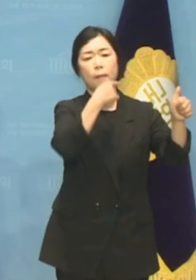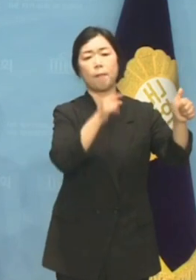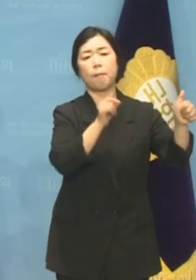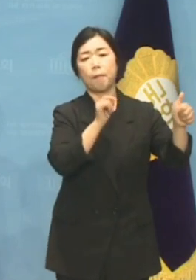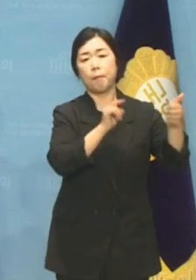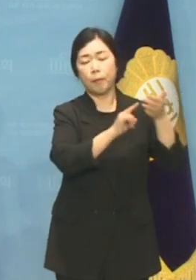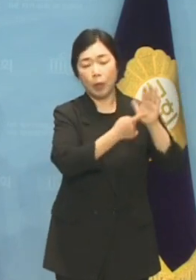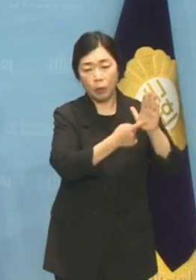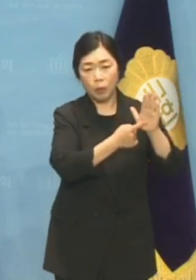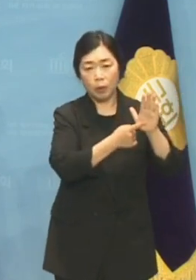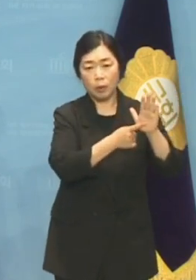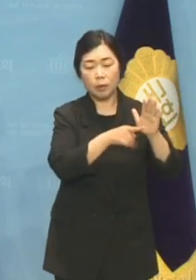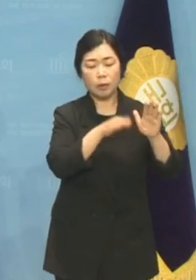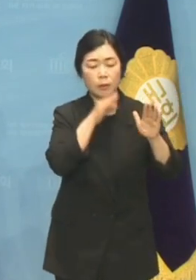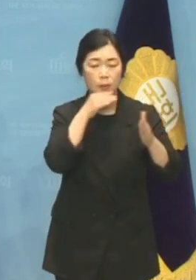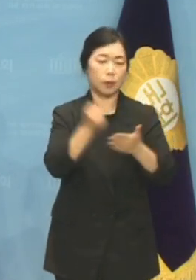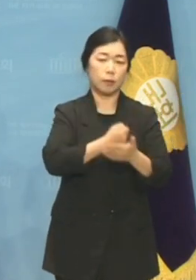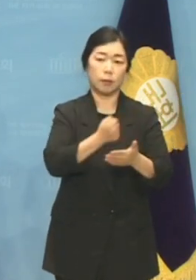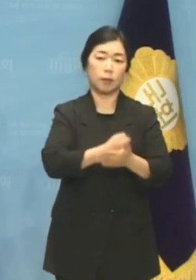참으로 개탄스럽습니다.